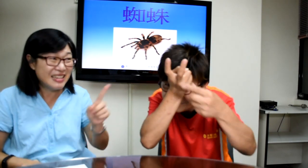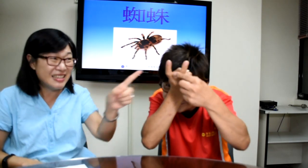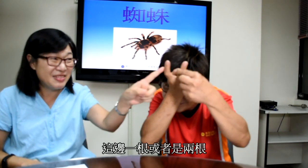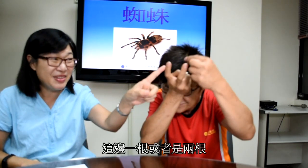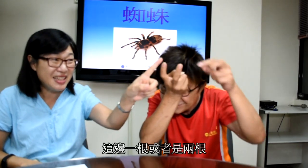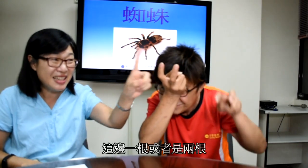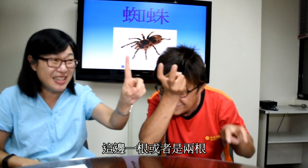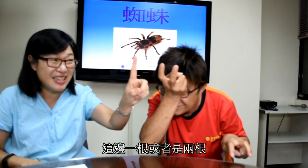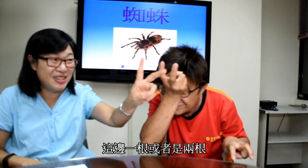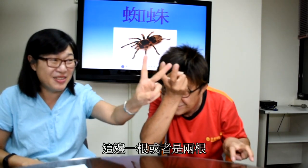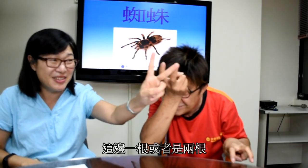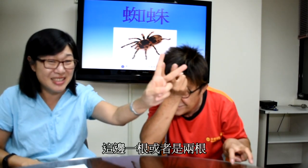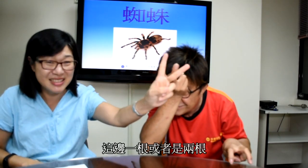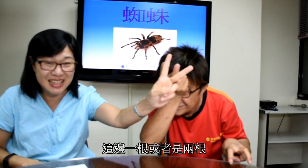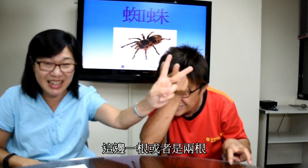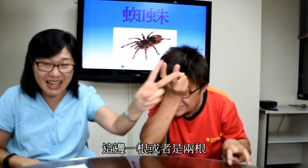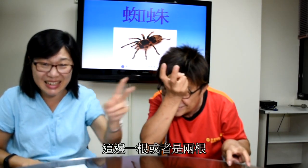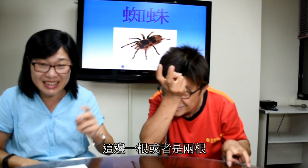这边一根或者是两根